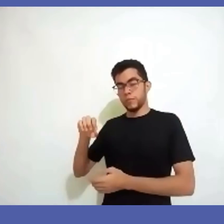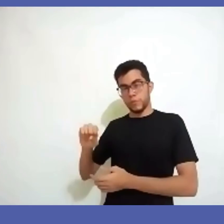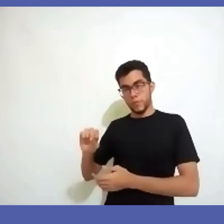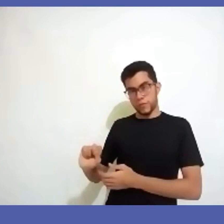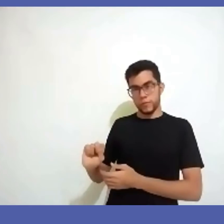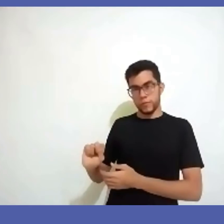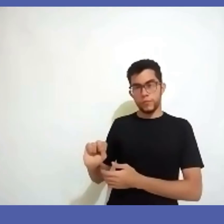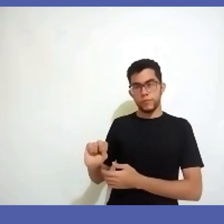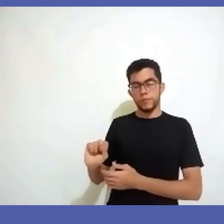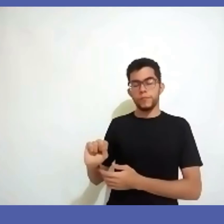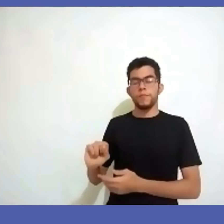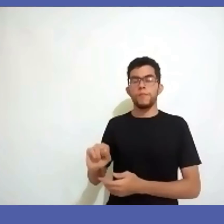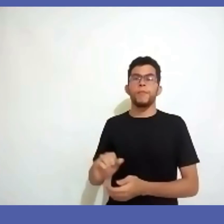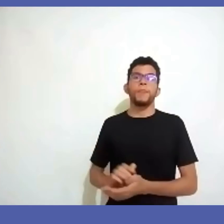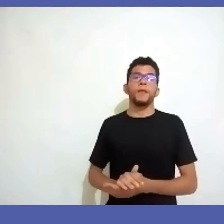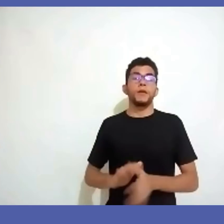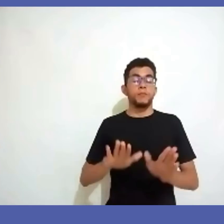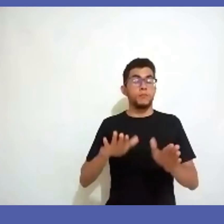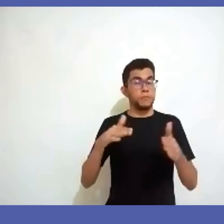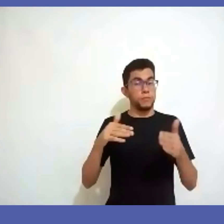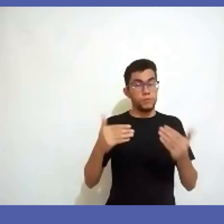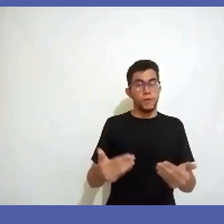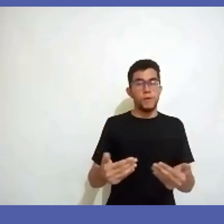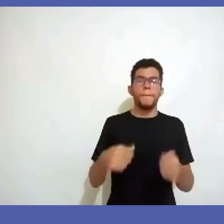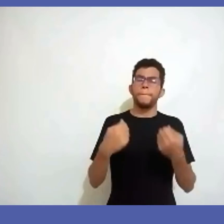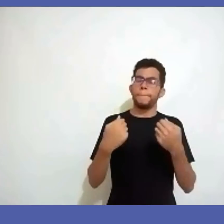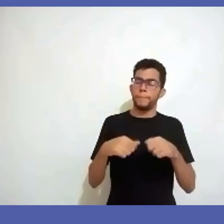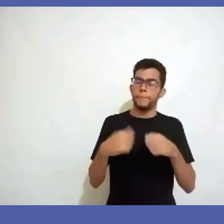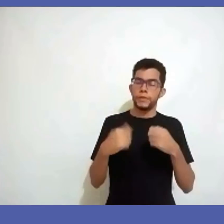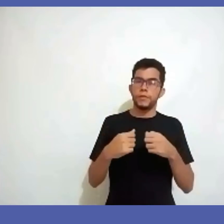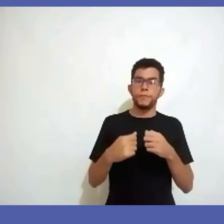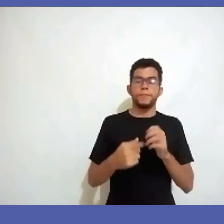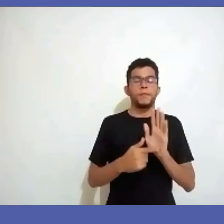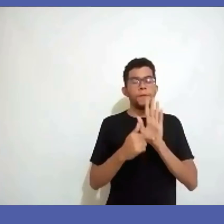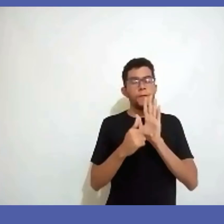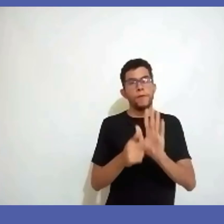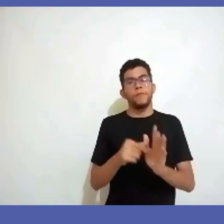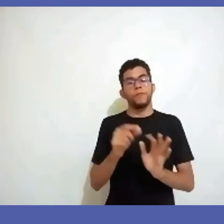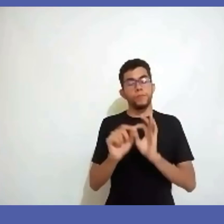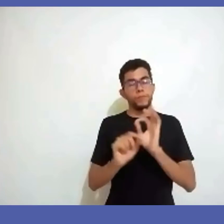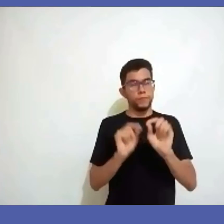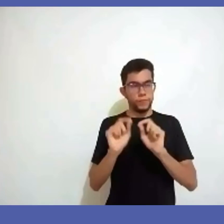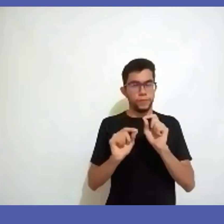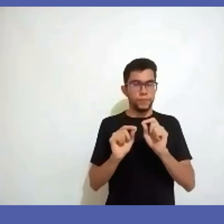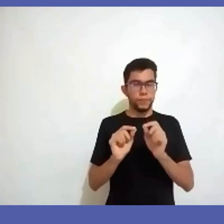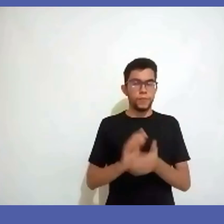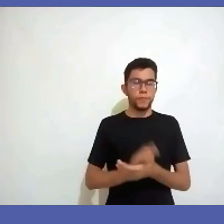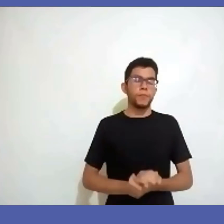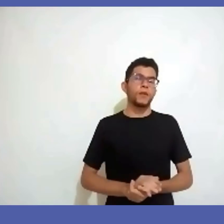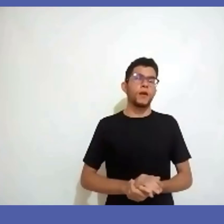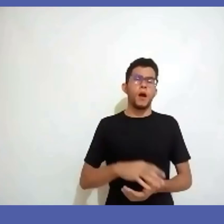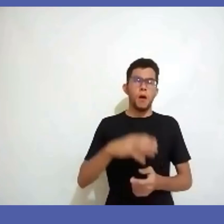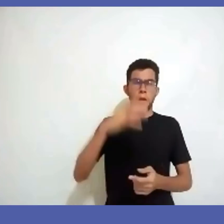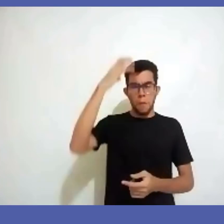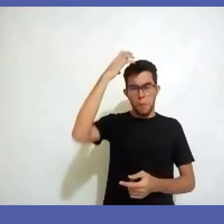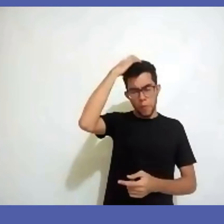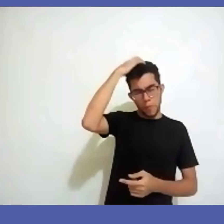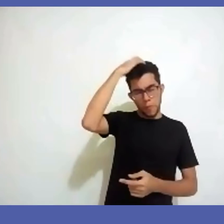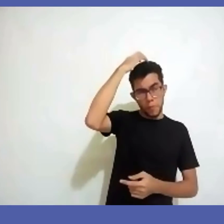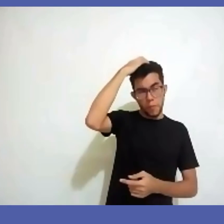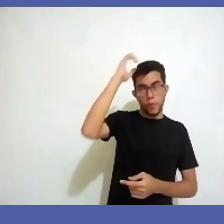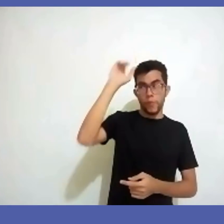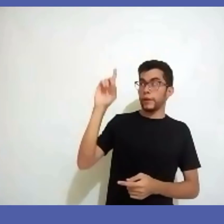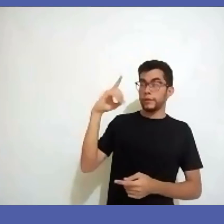Mas, irmãos, eu quero dizer um pouco para vocês. Eu falei até o rei Davi, né? Até o rei Davi,